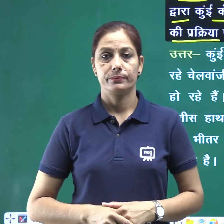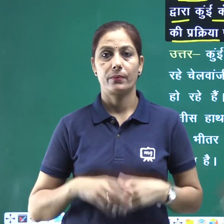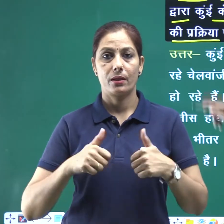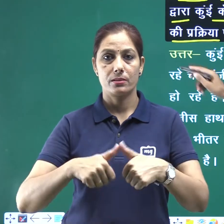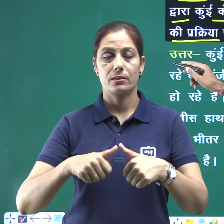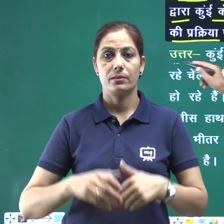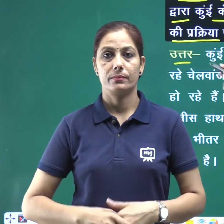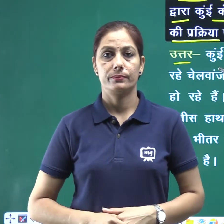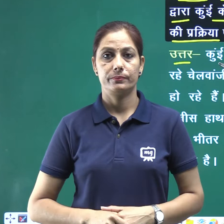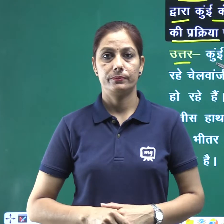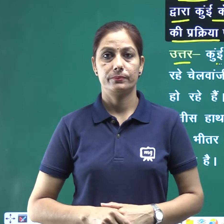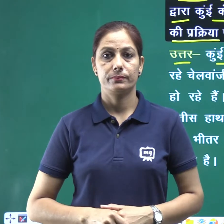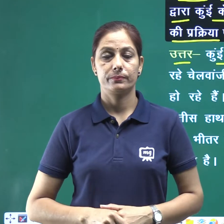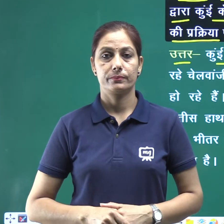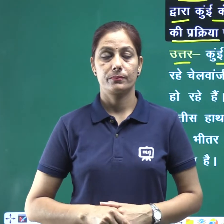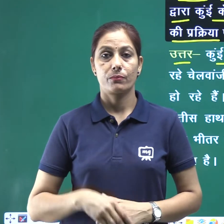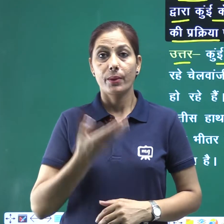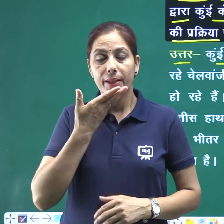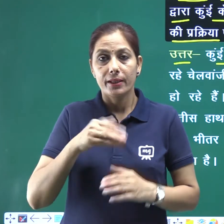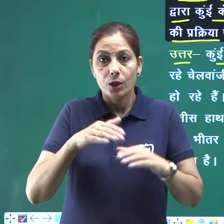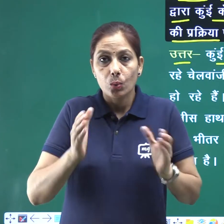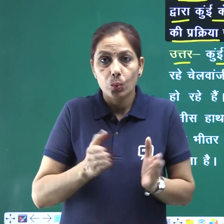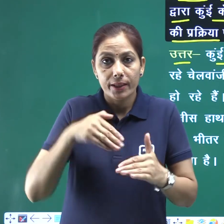उत्तर है, कुएं के अंदर